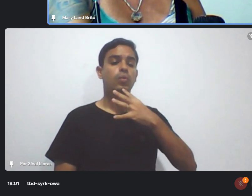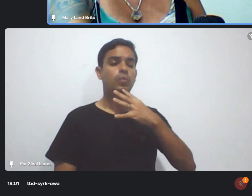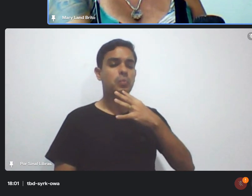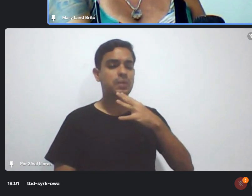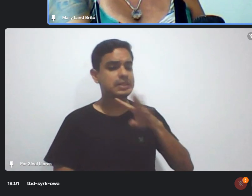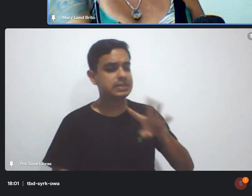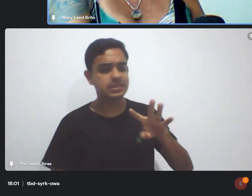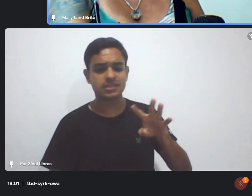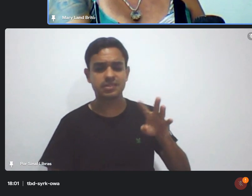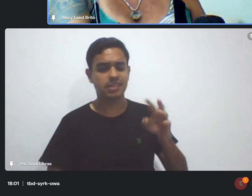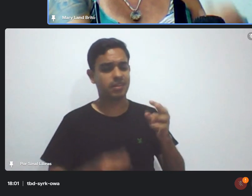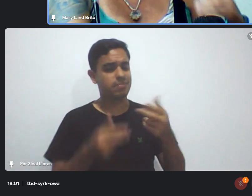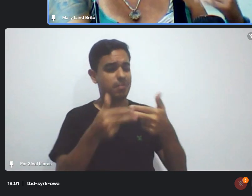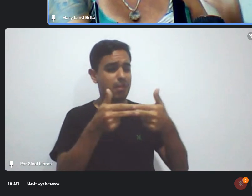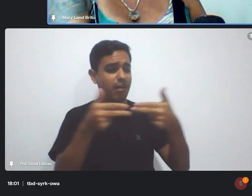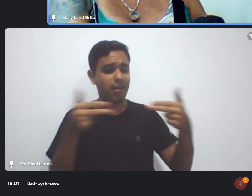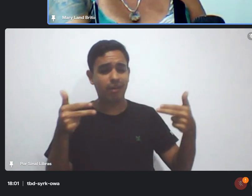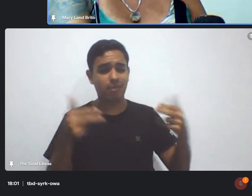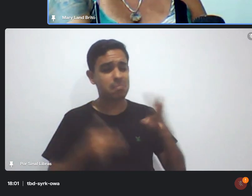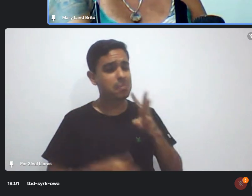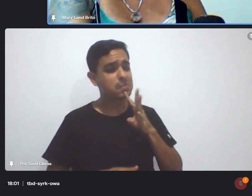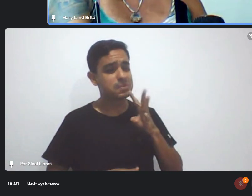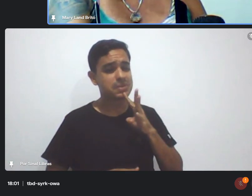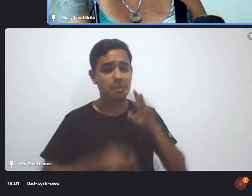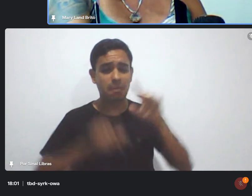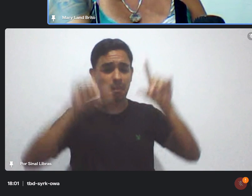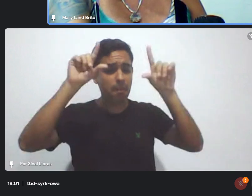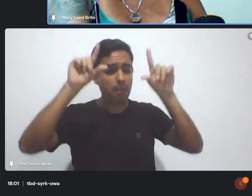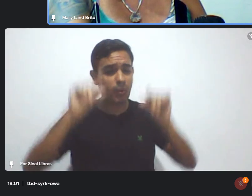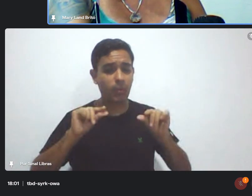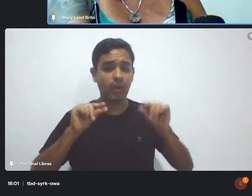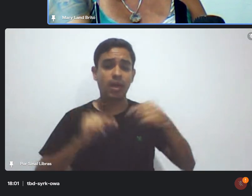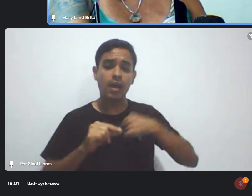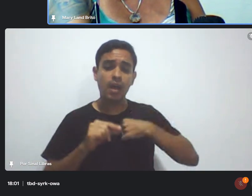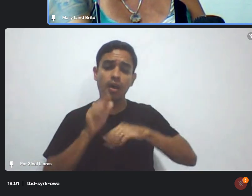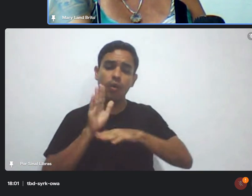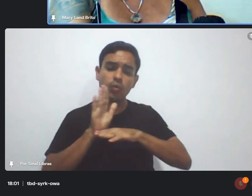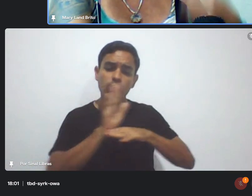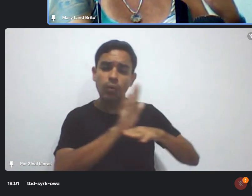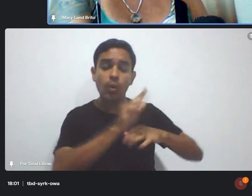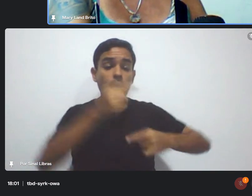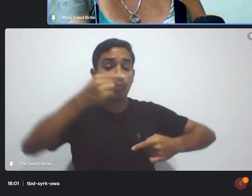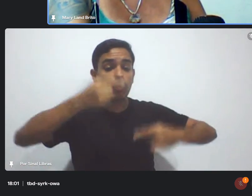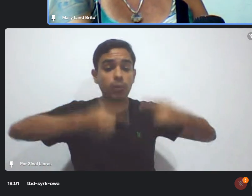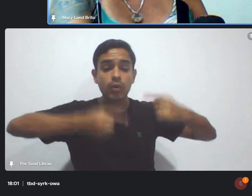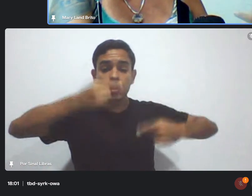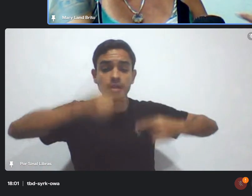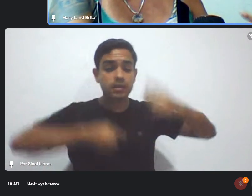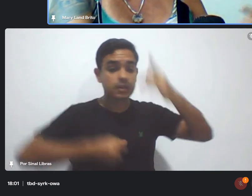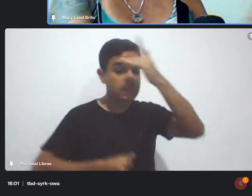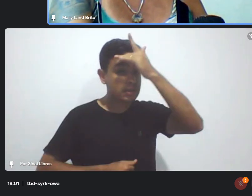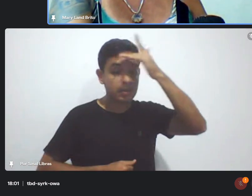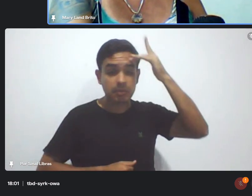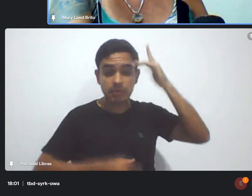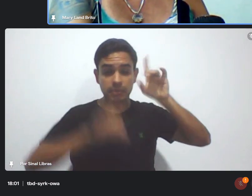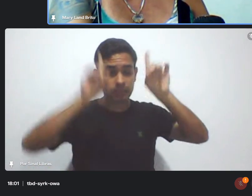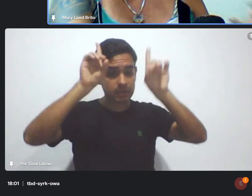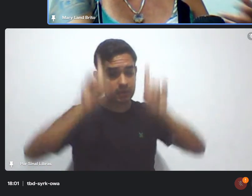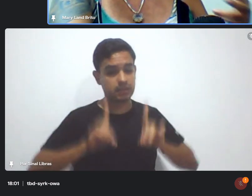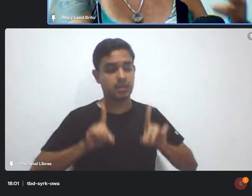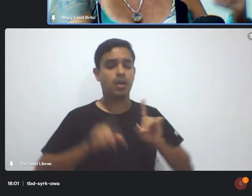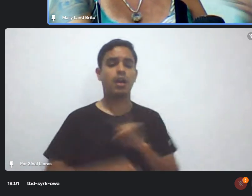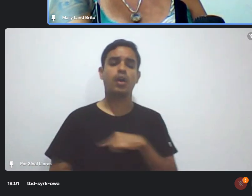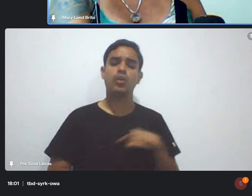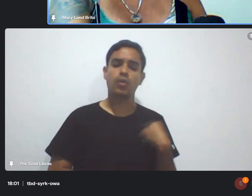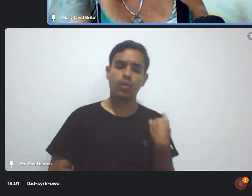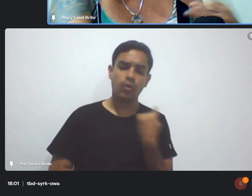coisa e fui ajudar a implementar a política da pessoa com deficiência. A gente usou muita cultura, cordel,